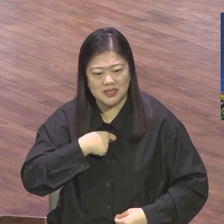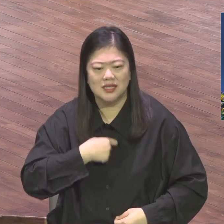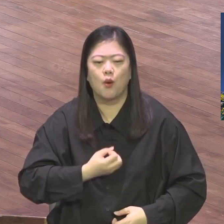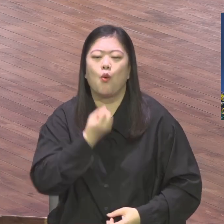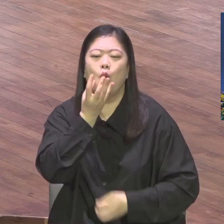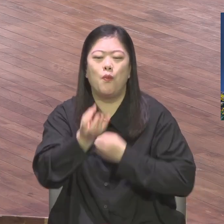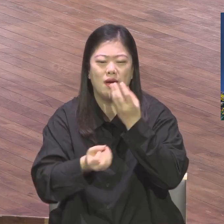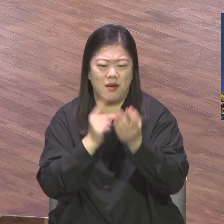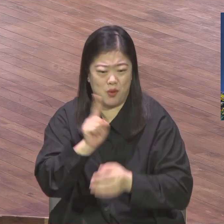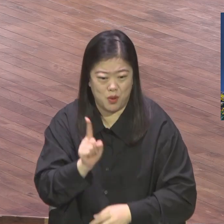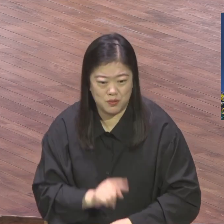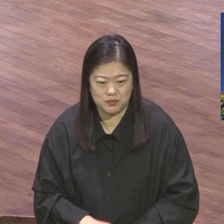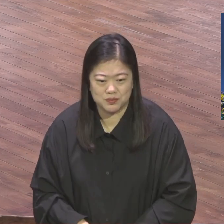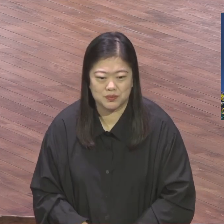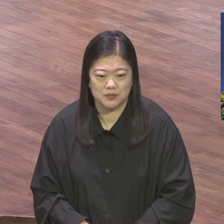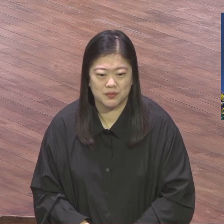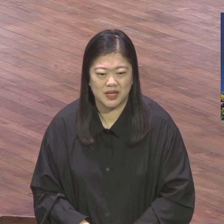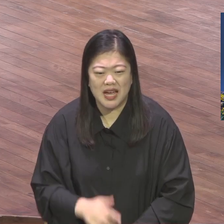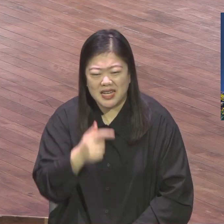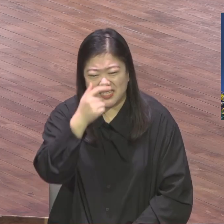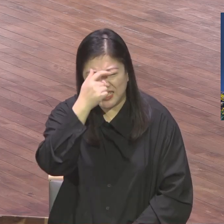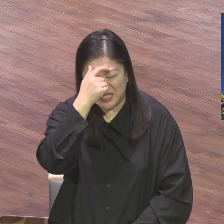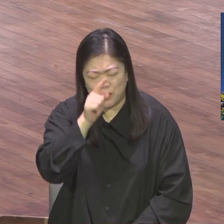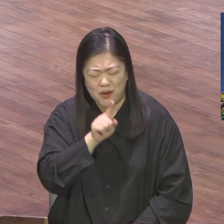일반적으로 너무 바빴어.